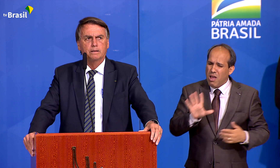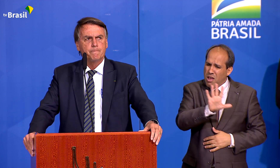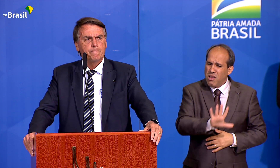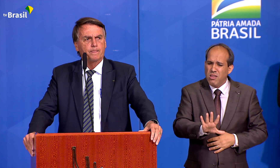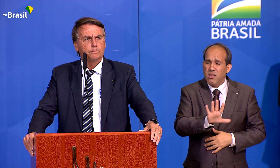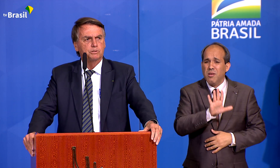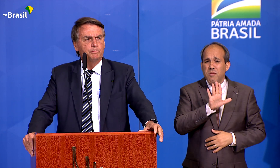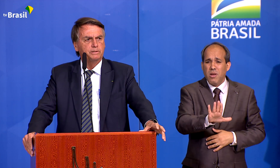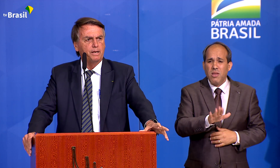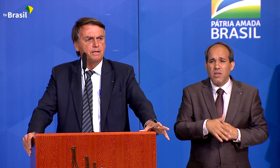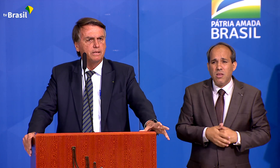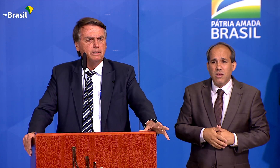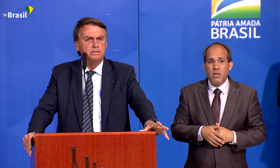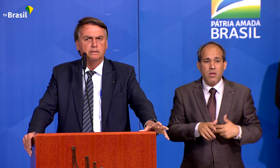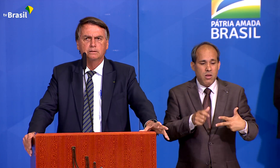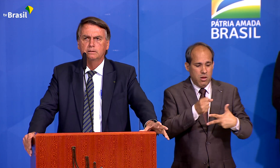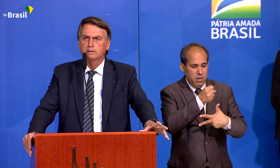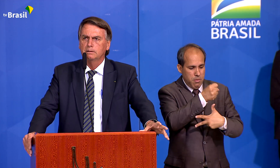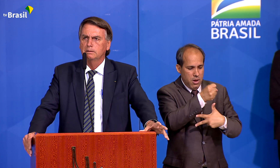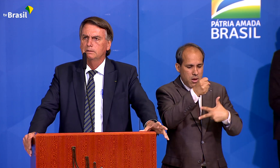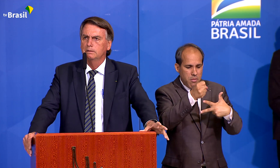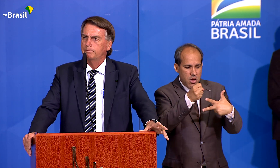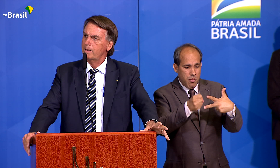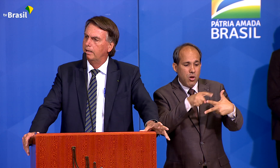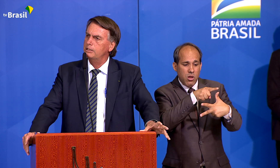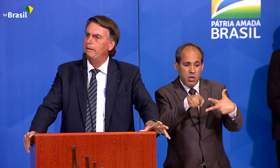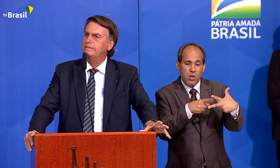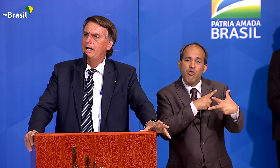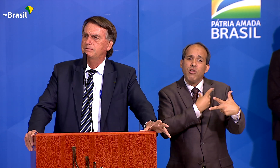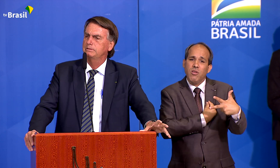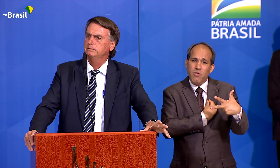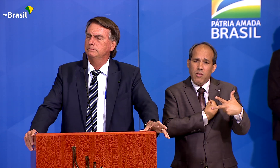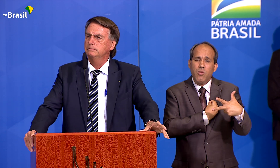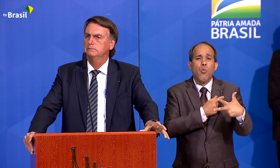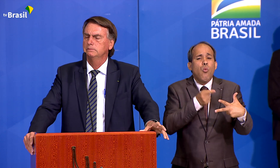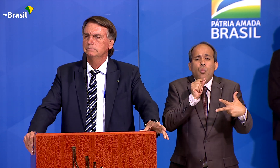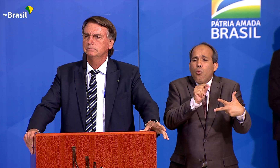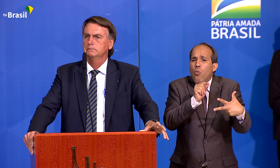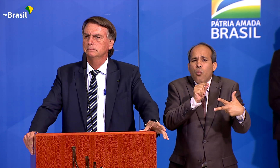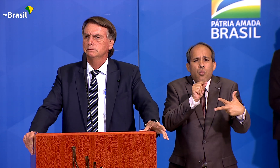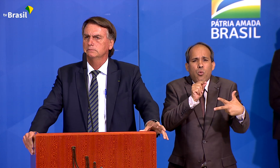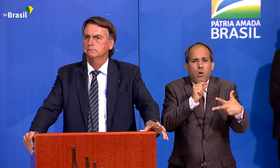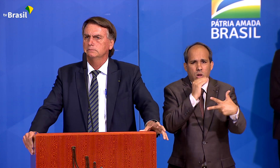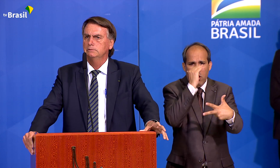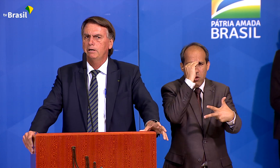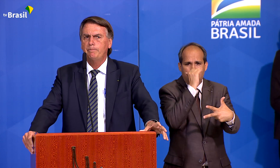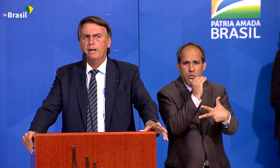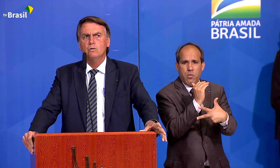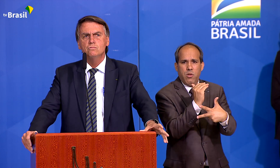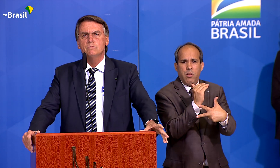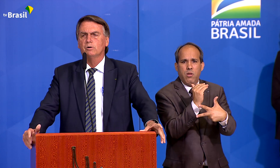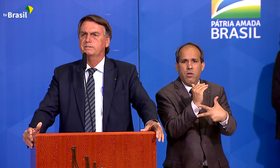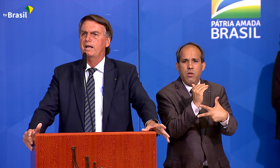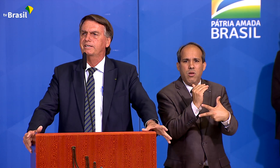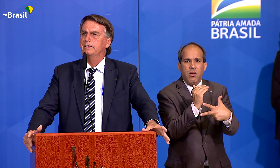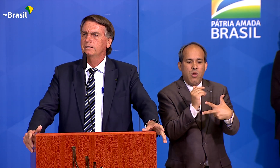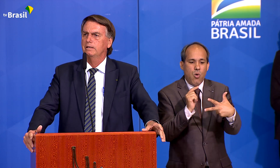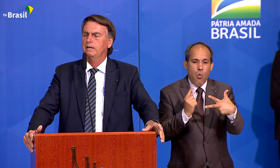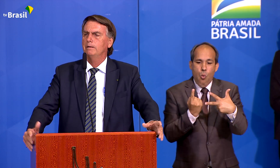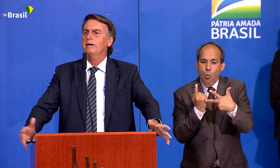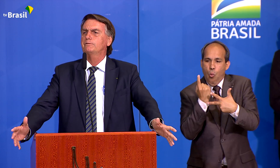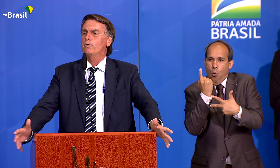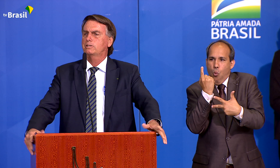e agora os poderes existem para ser respeitado e não é para um